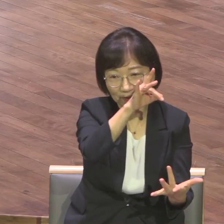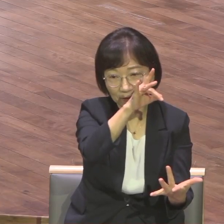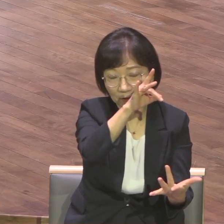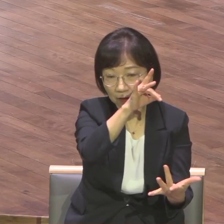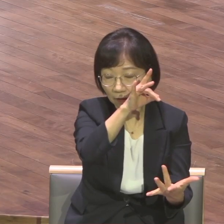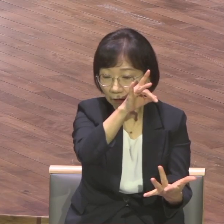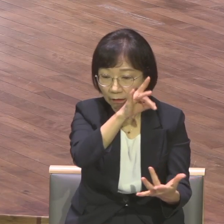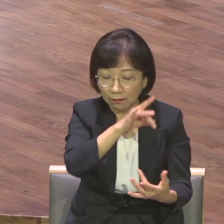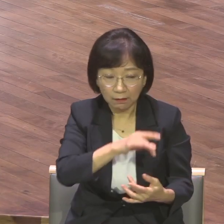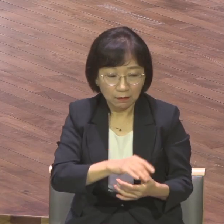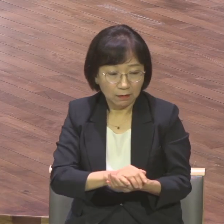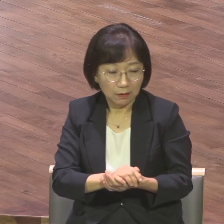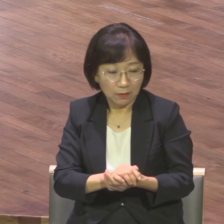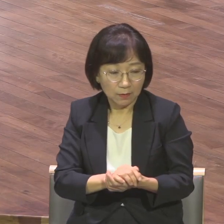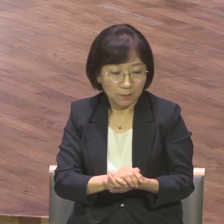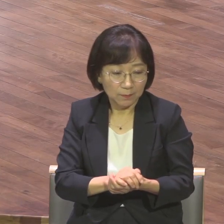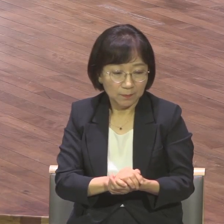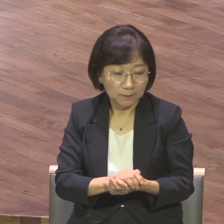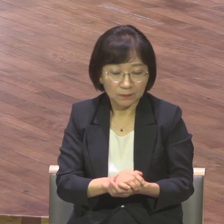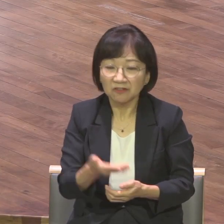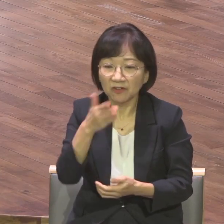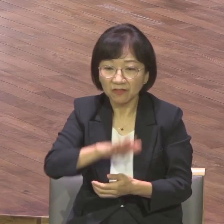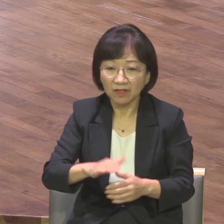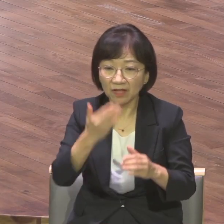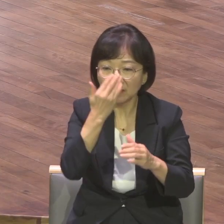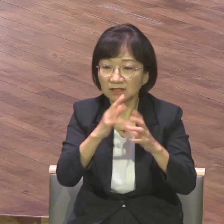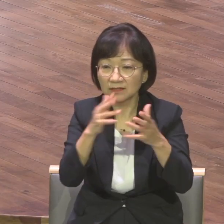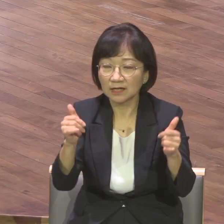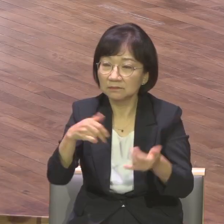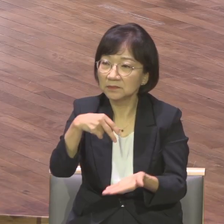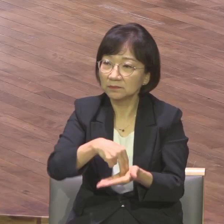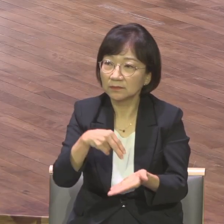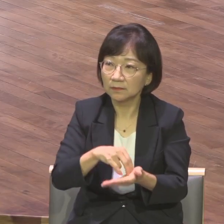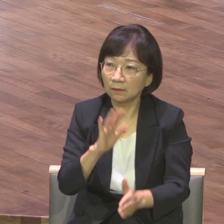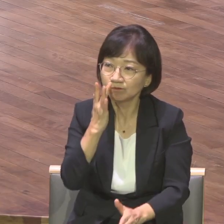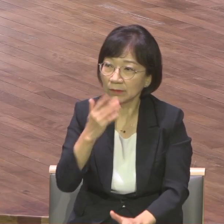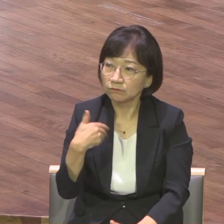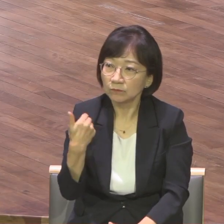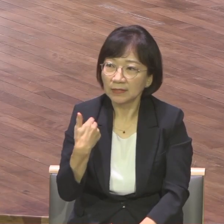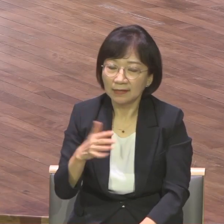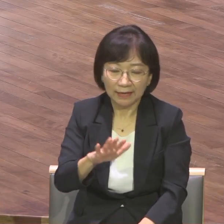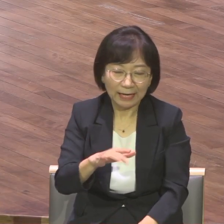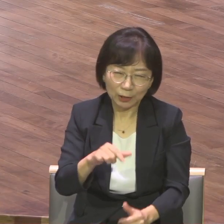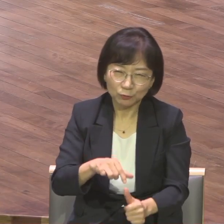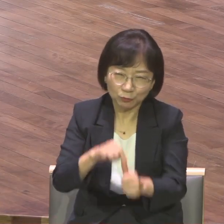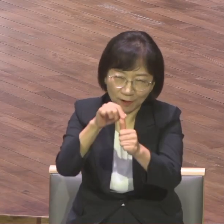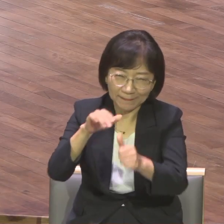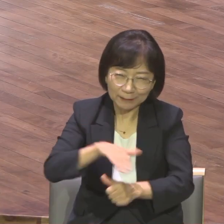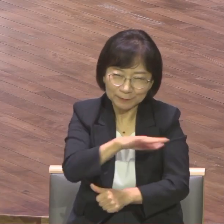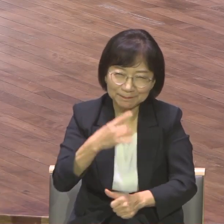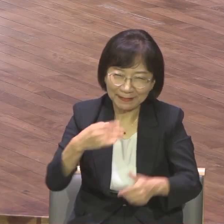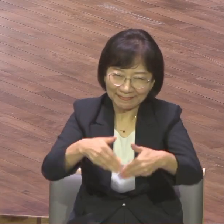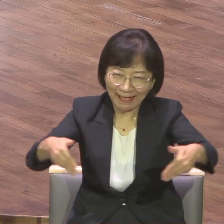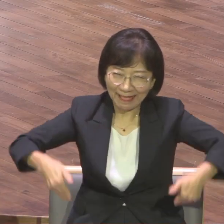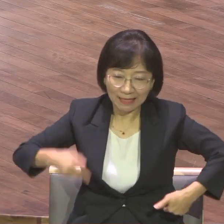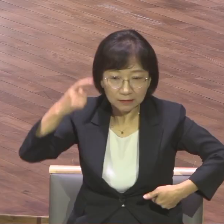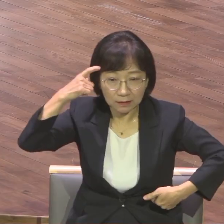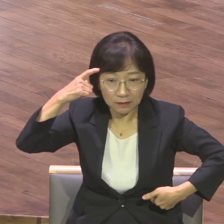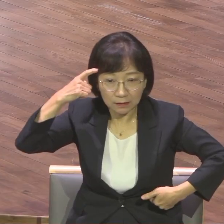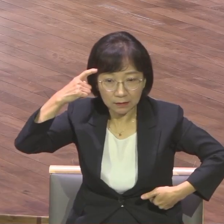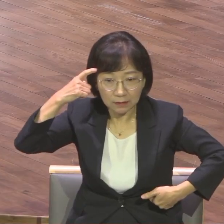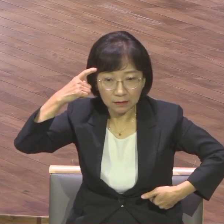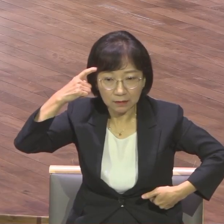이 이스라엘 사람들에게 빠져버렸어요. 왜 선택받았는지, 왜 내가 택함받았는지, 내가